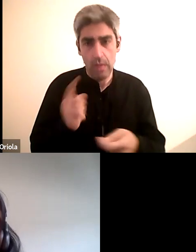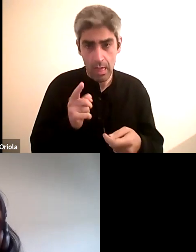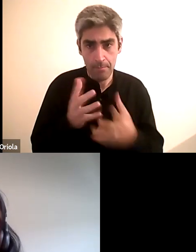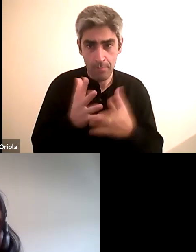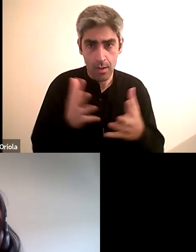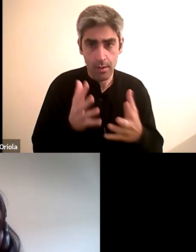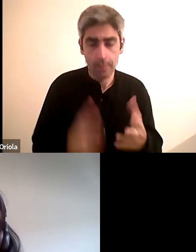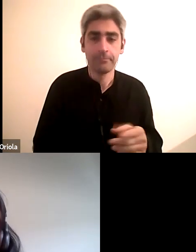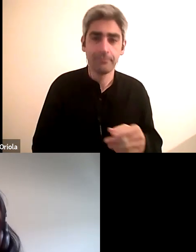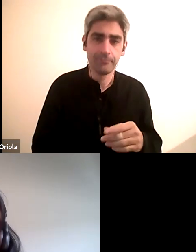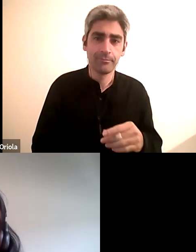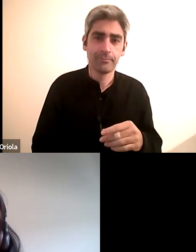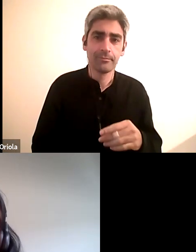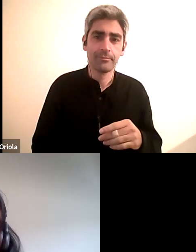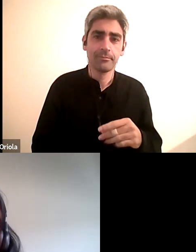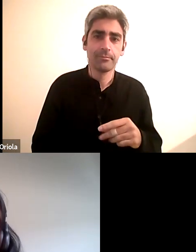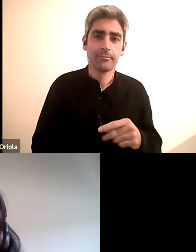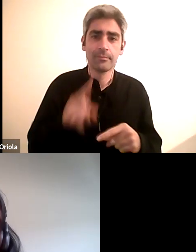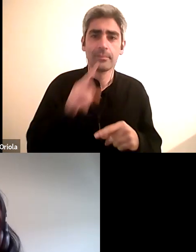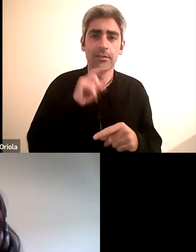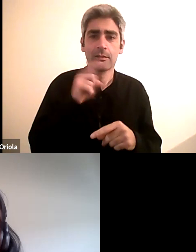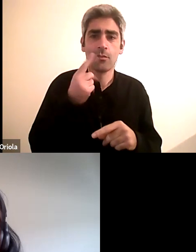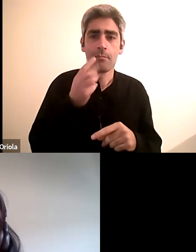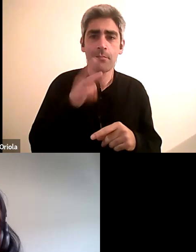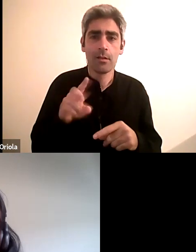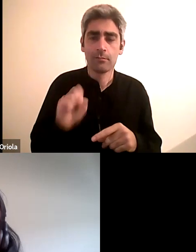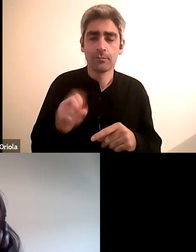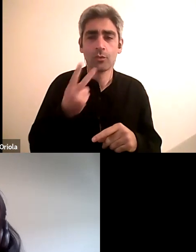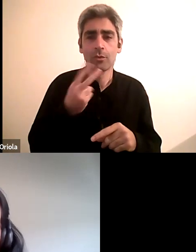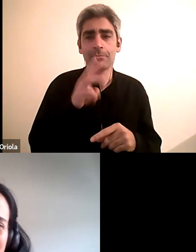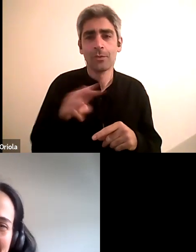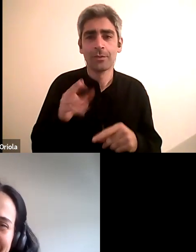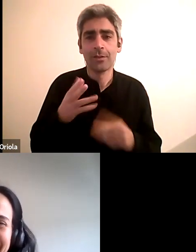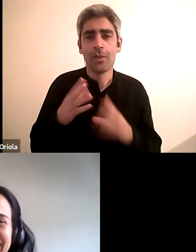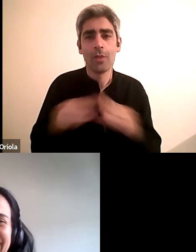Essa é uma questão não é de 1 milhão, é de 2 milhões de dólares.